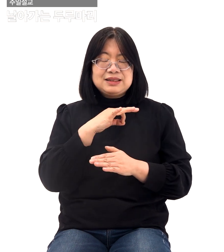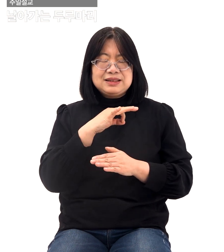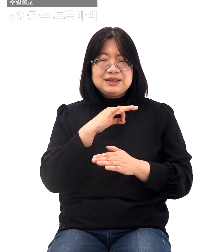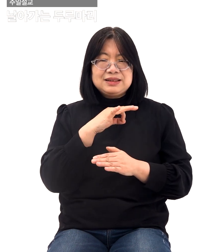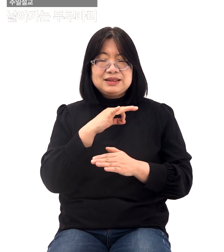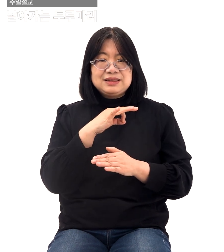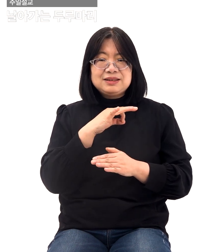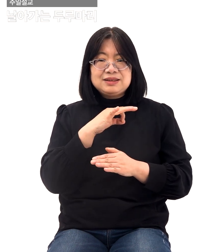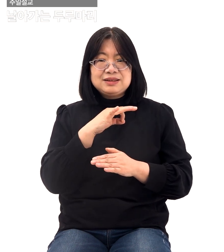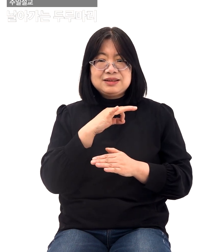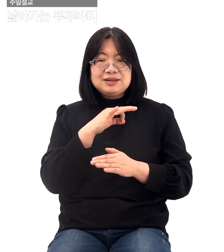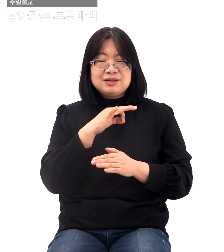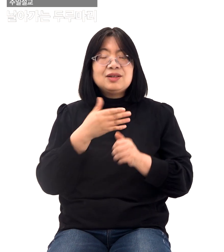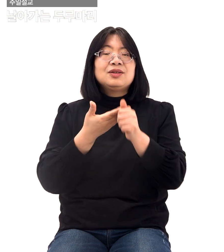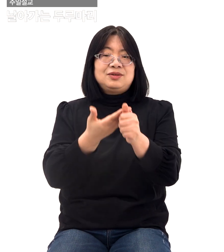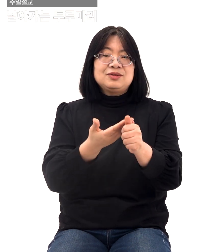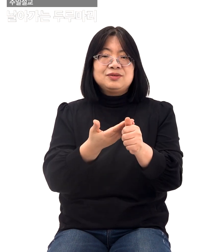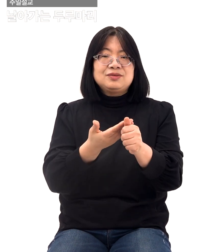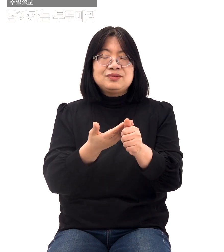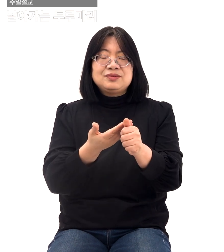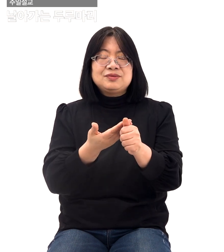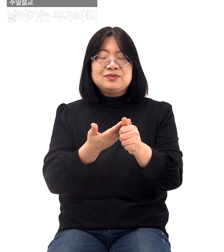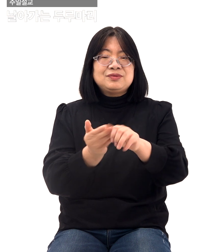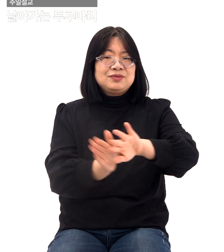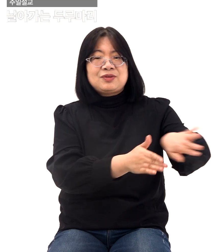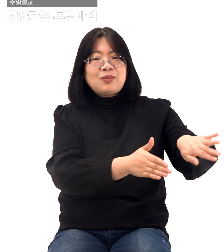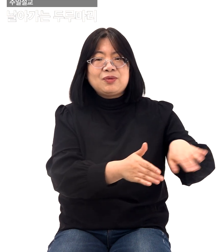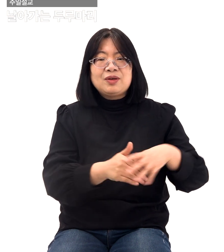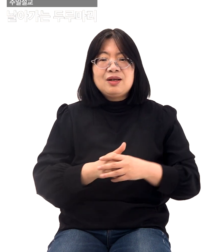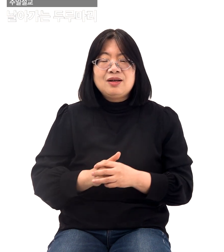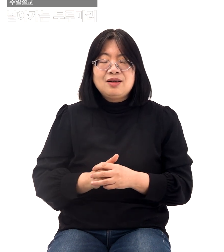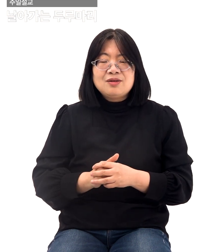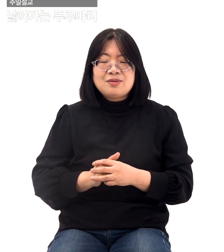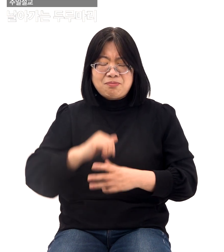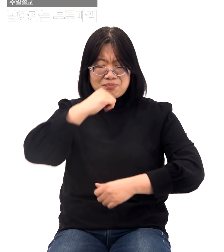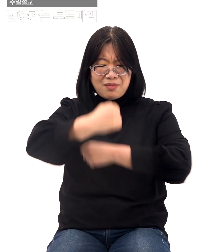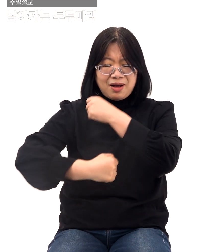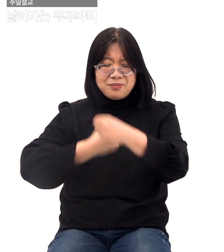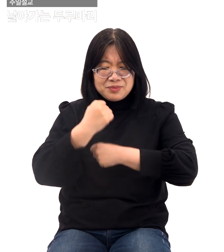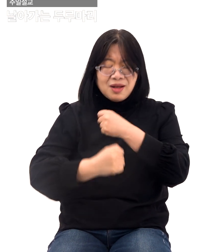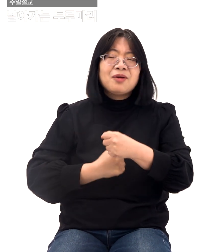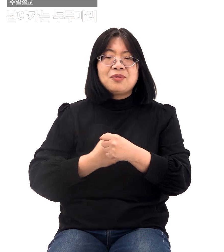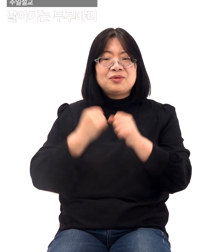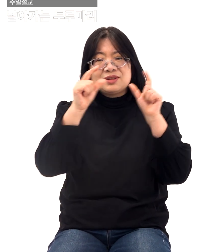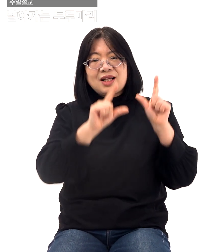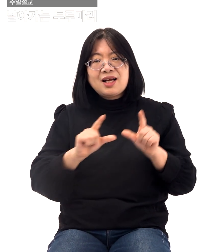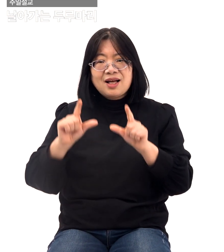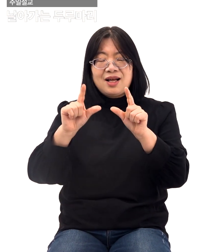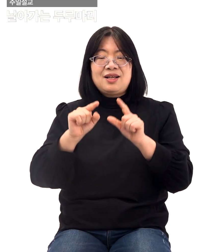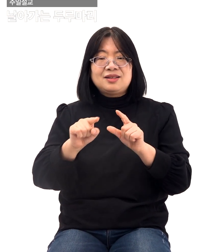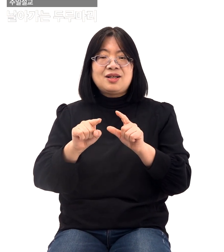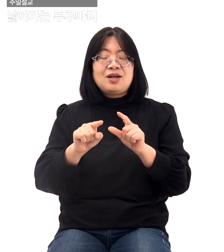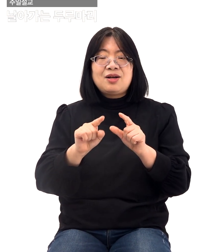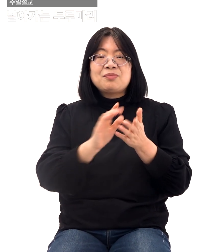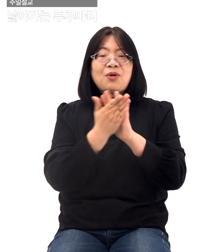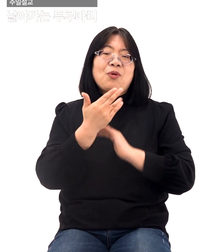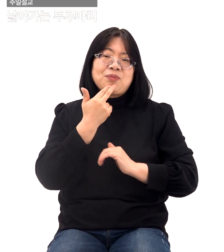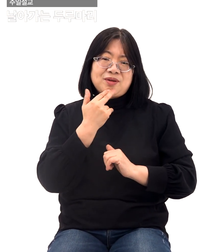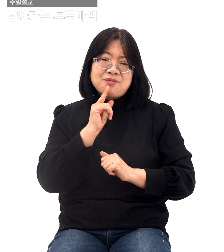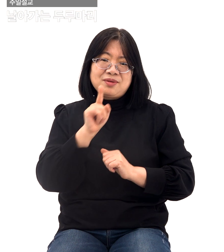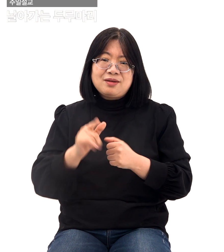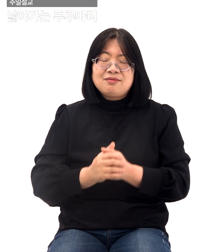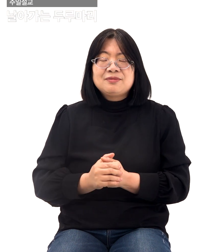유익을 던져버리고 멋대로 마음대로 살던 그 삶과 전혀 달라진 게 없더라 그